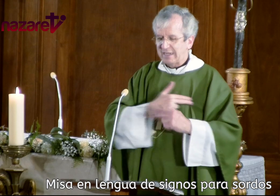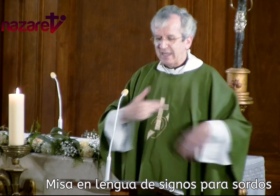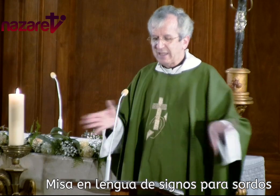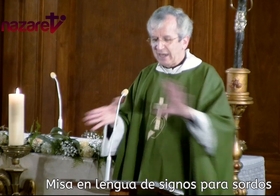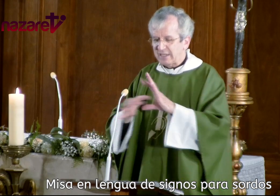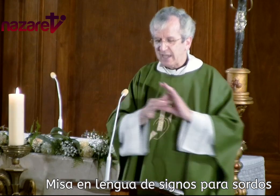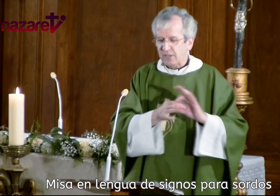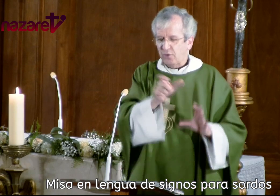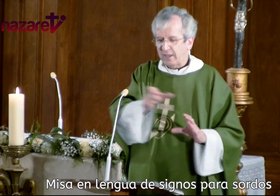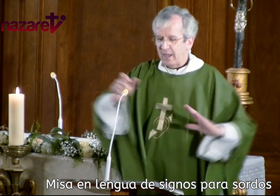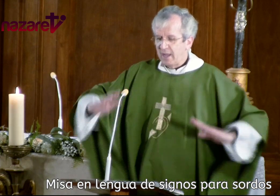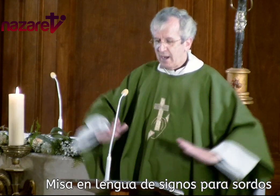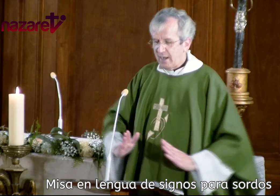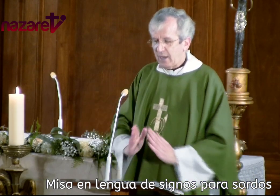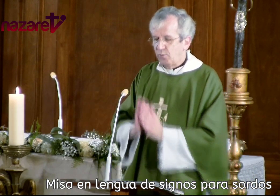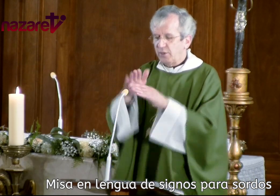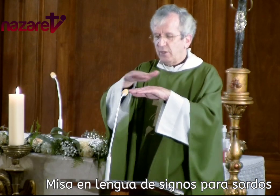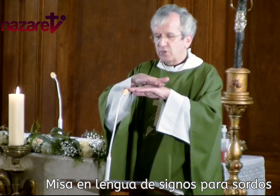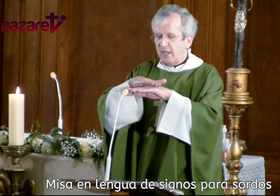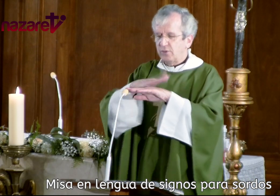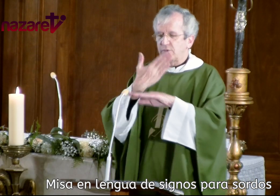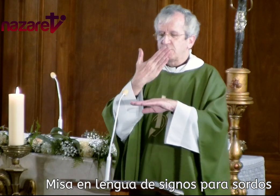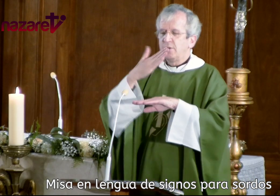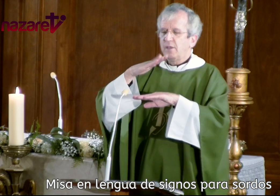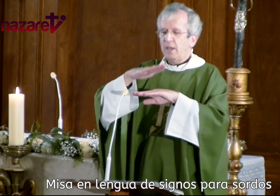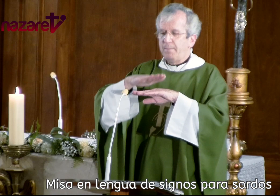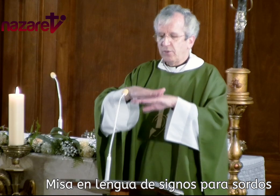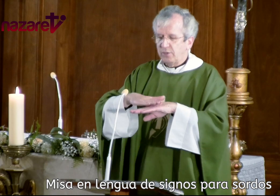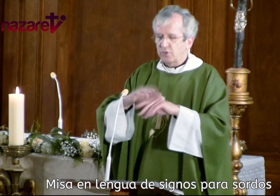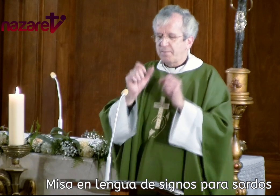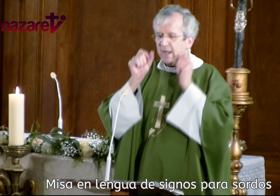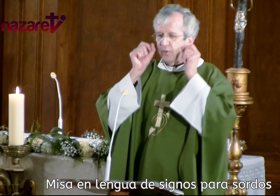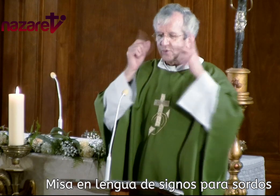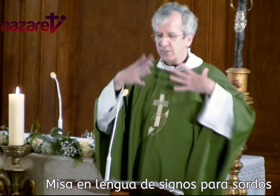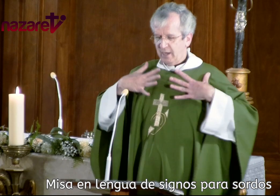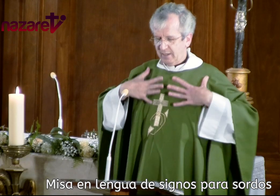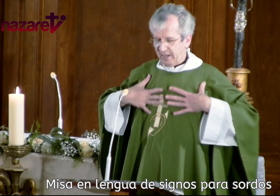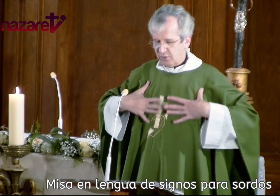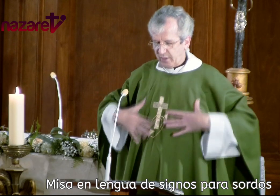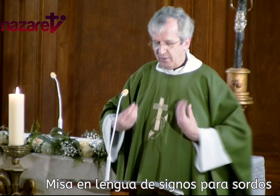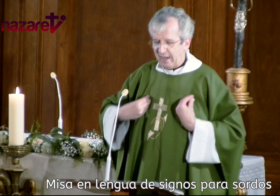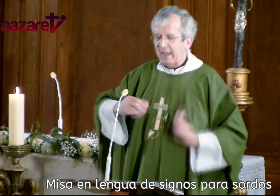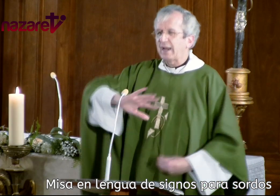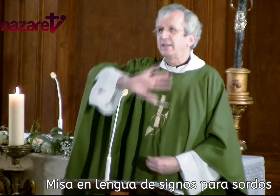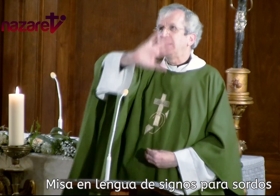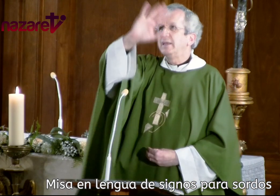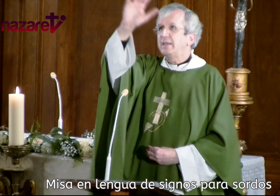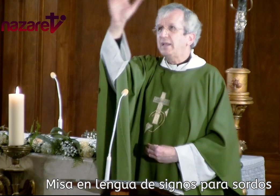santa iglesia católica la comunión de los santos el perdón de los pecados la resolución de la carne y la